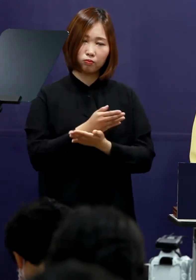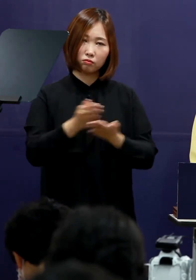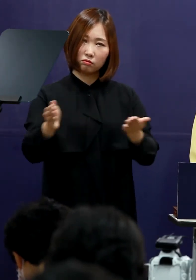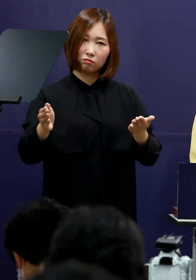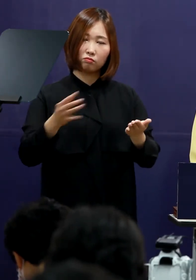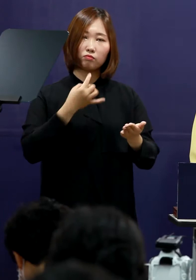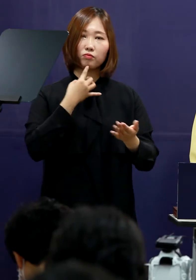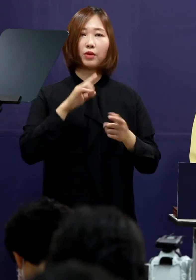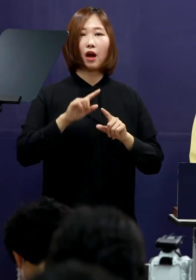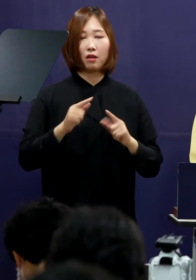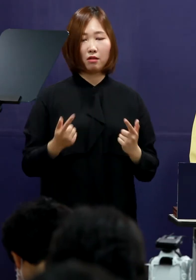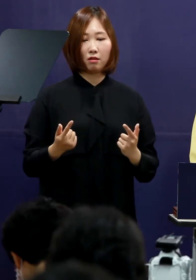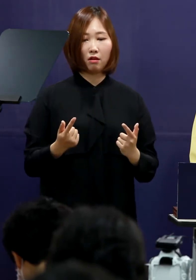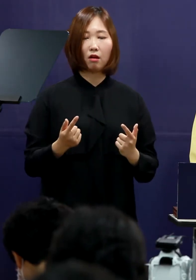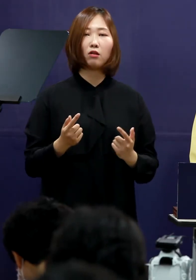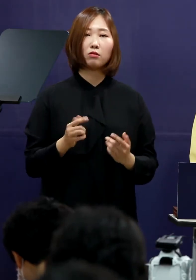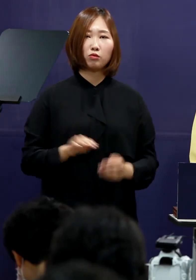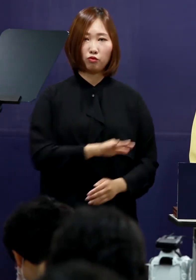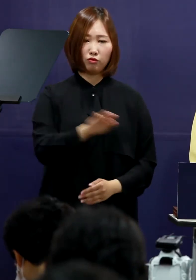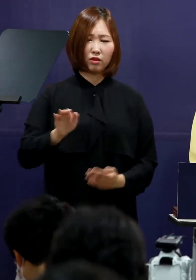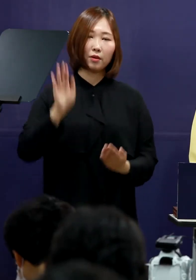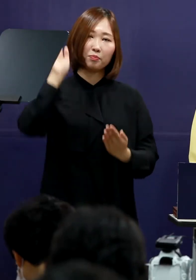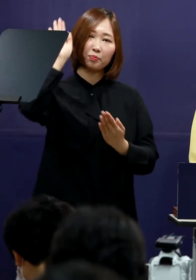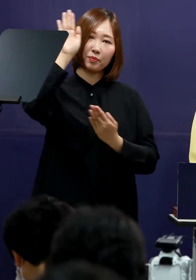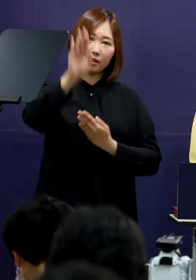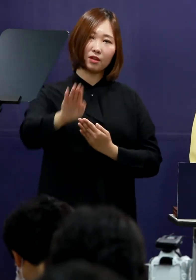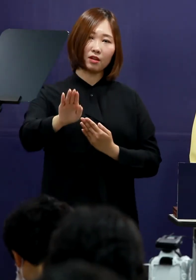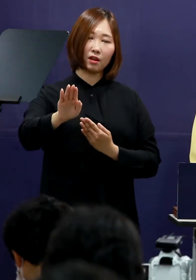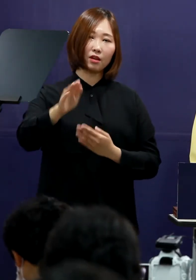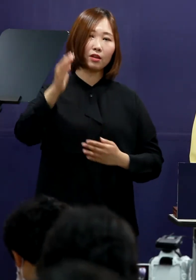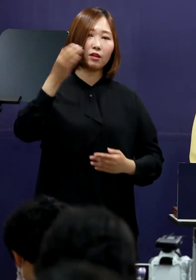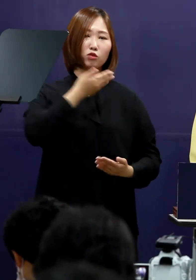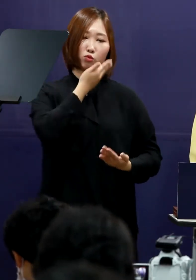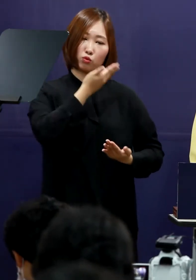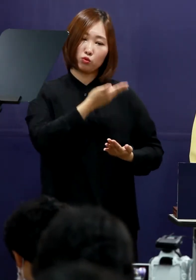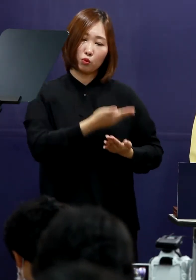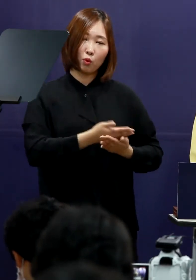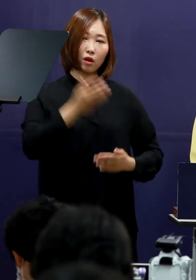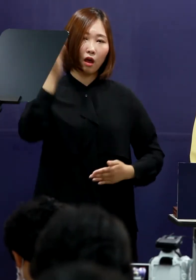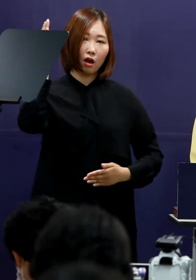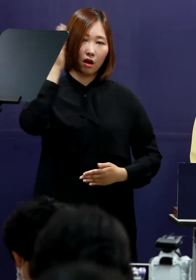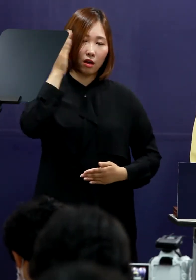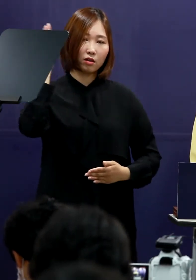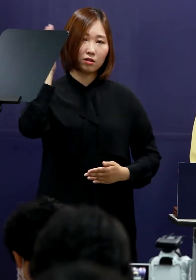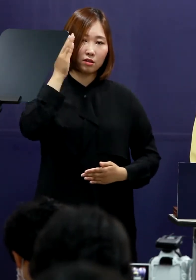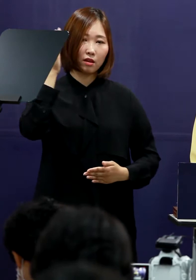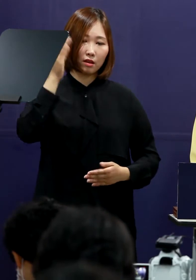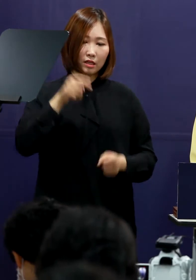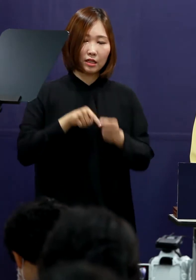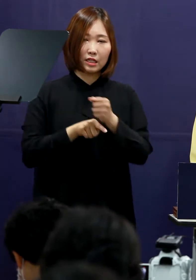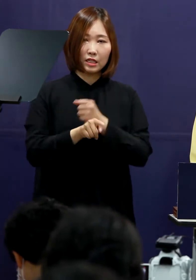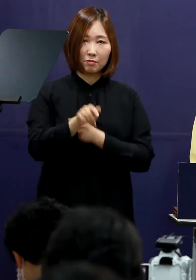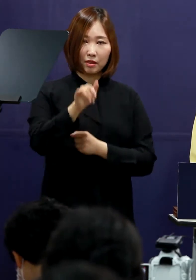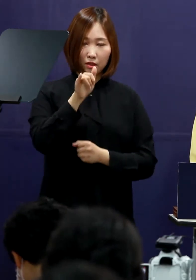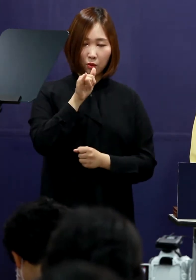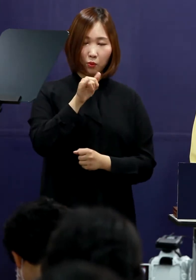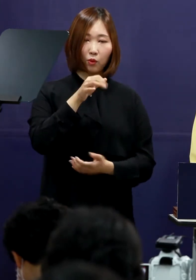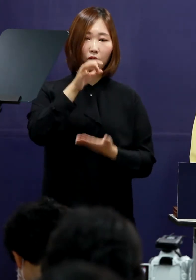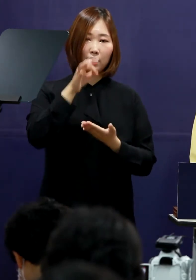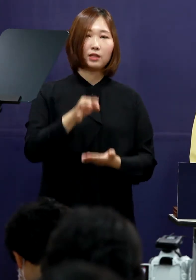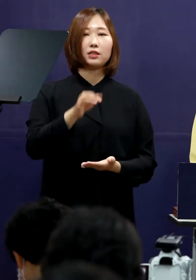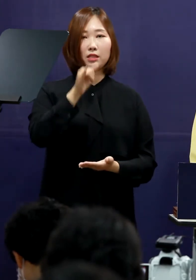우리 미래의 기둥인 학생들의 건강을 위한 참으로 의미 있고 가치 있는